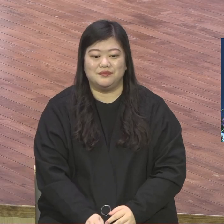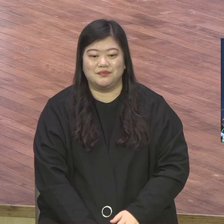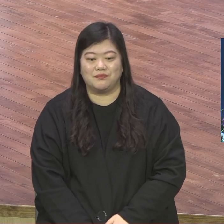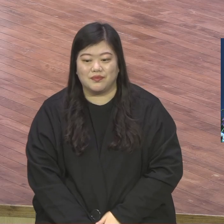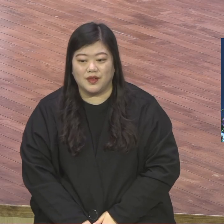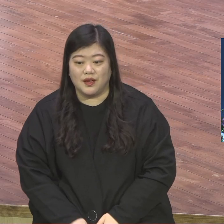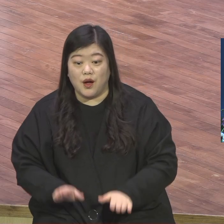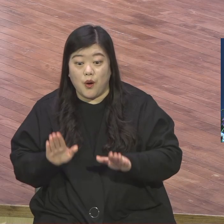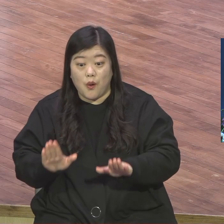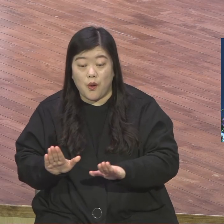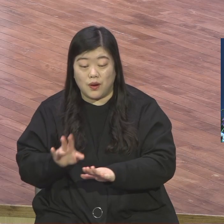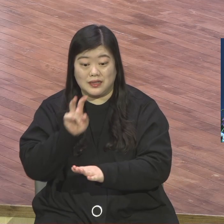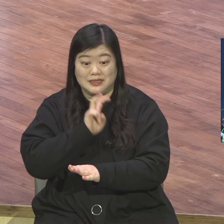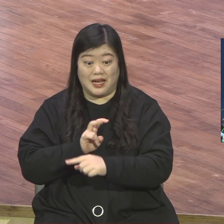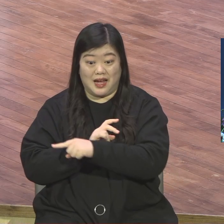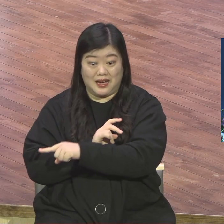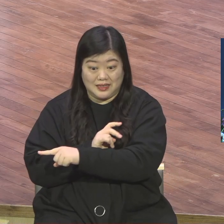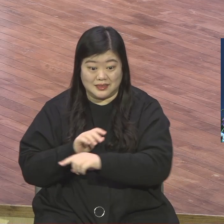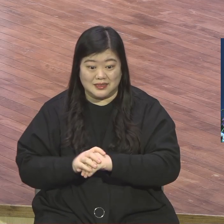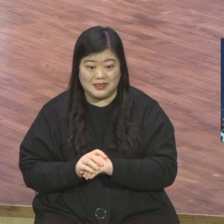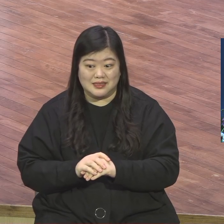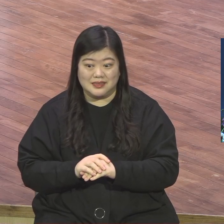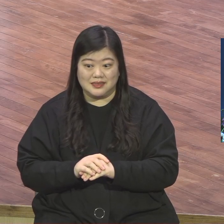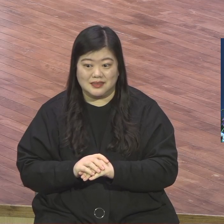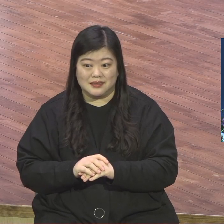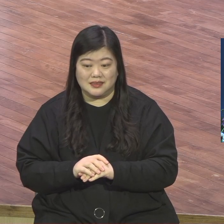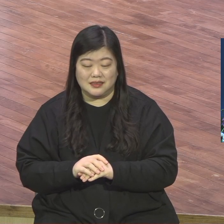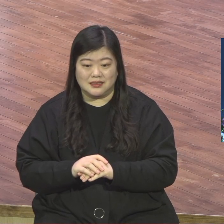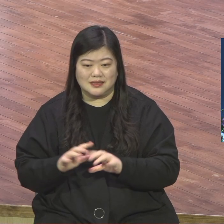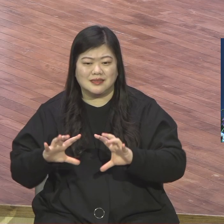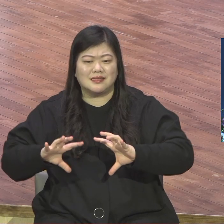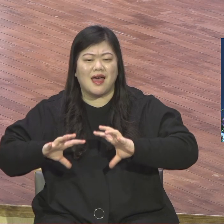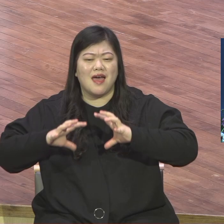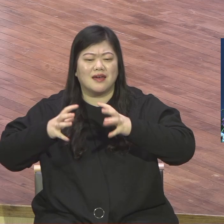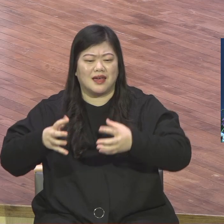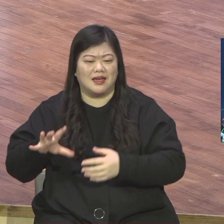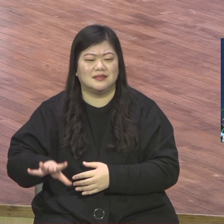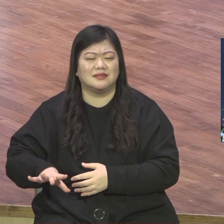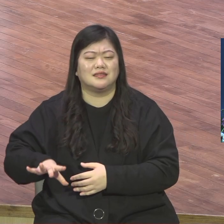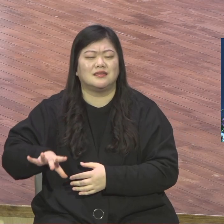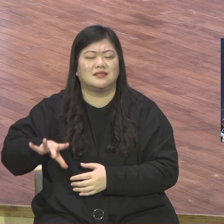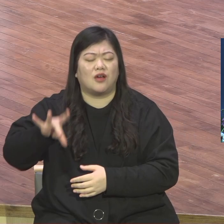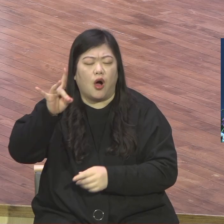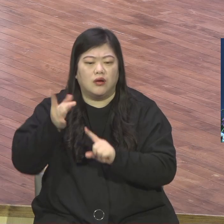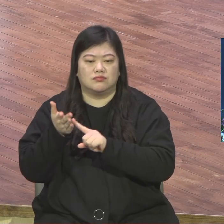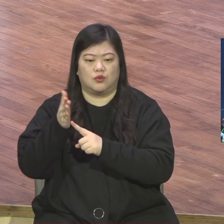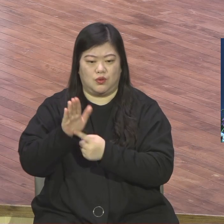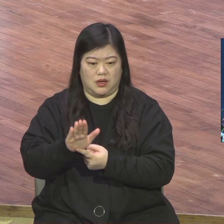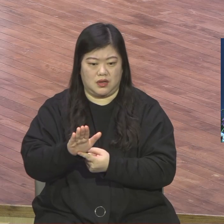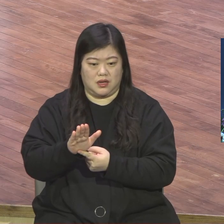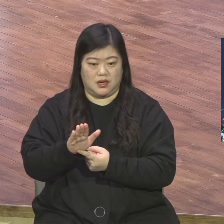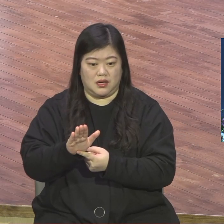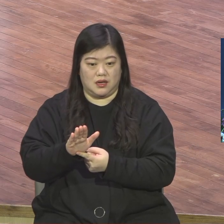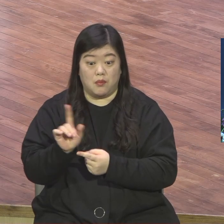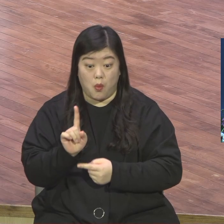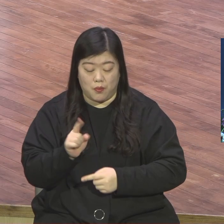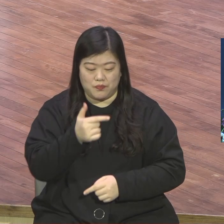들은 이 찬양은 세계에서 최초로 올려진 찬양입니다. 우리 노이스 장로님